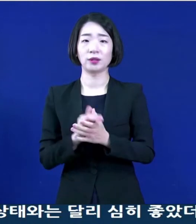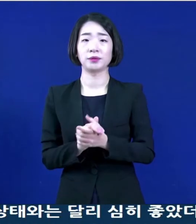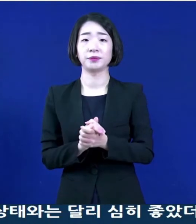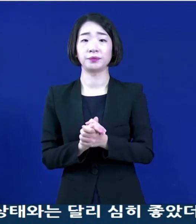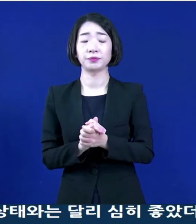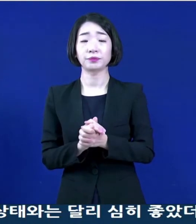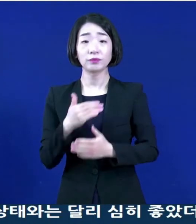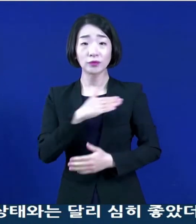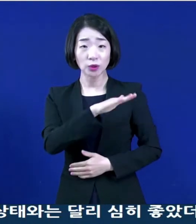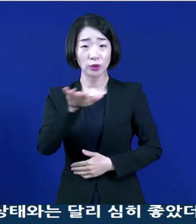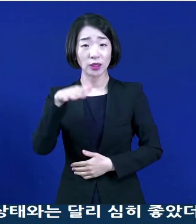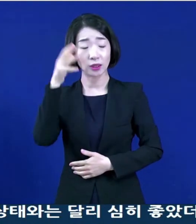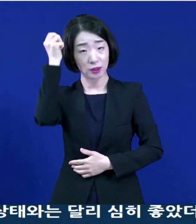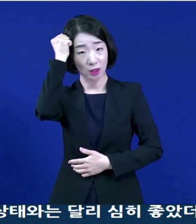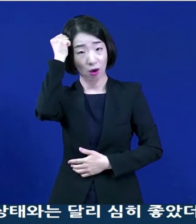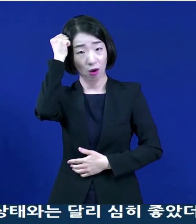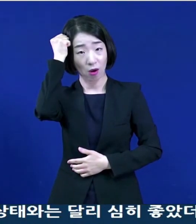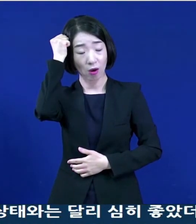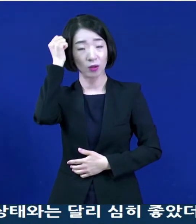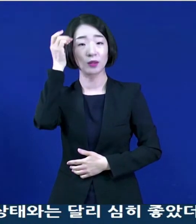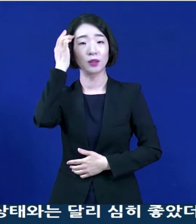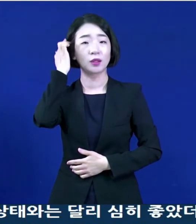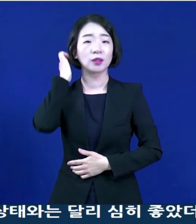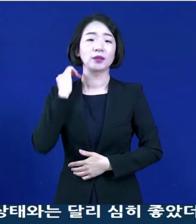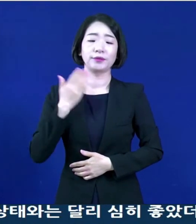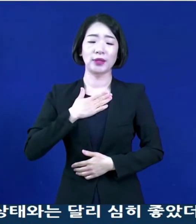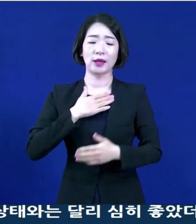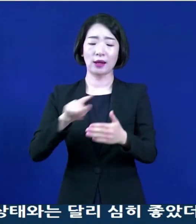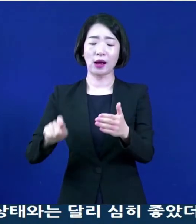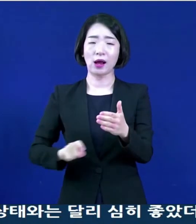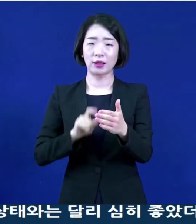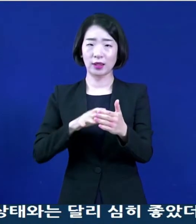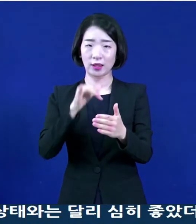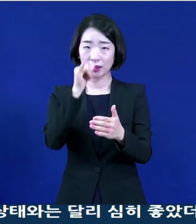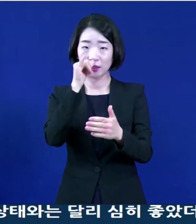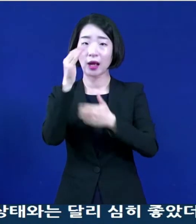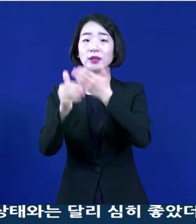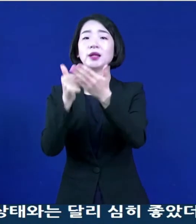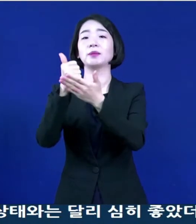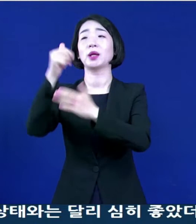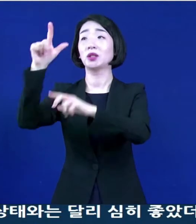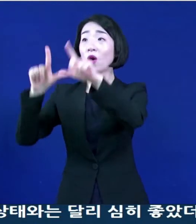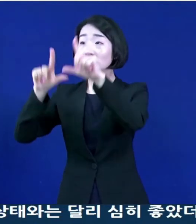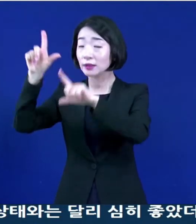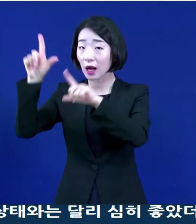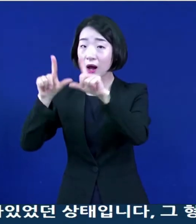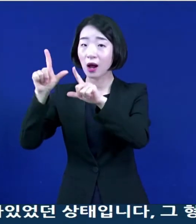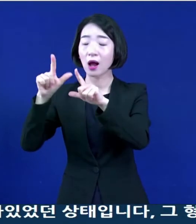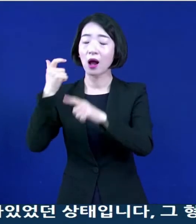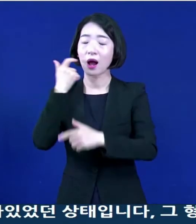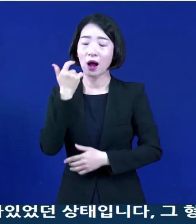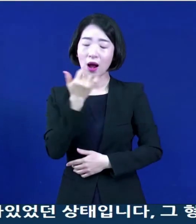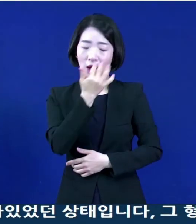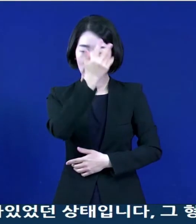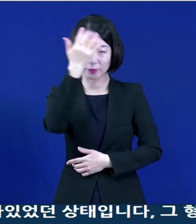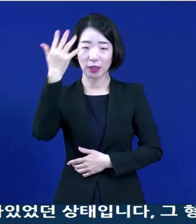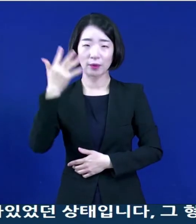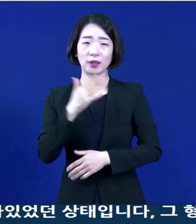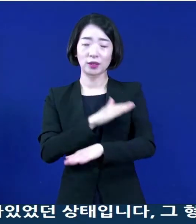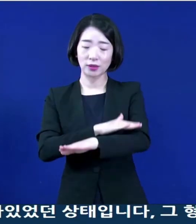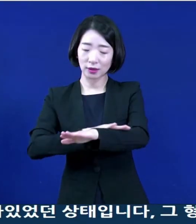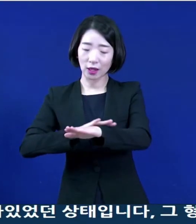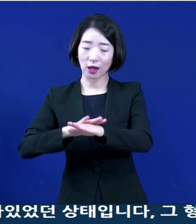말씀도 우리에게 좀 기억이 됐으면 좋겠습니다. 내 안에 있는 하나님의 형상 아름답게 잘 간직할 수 있기를 주의